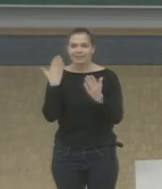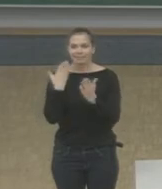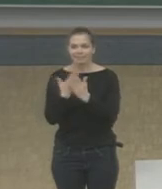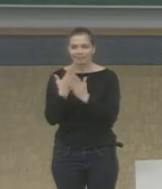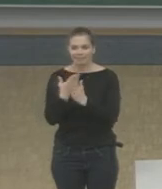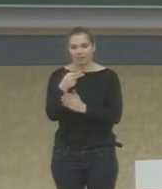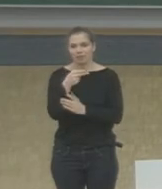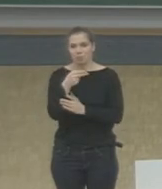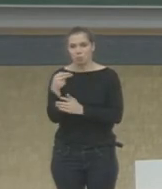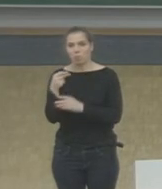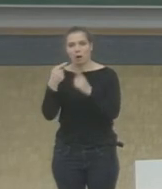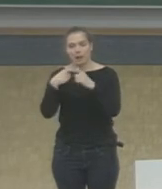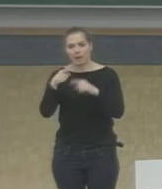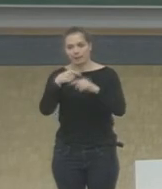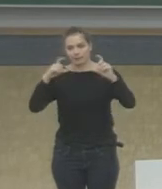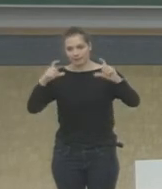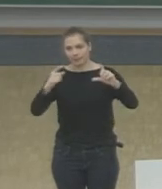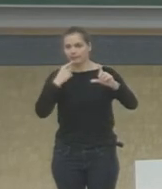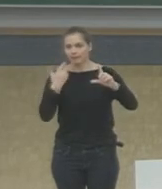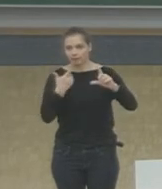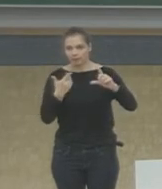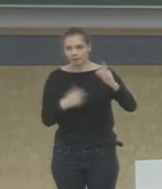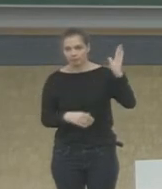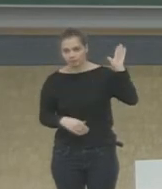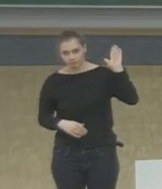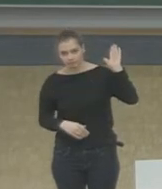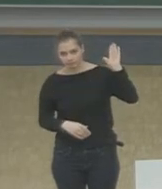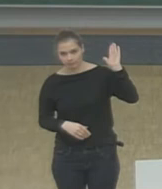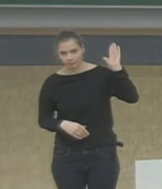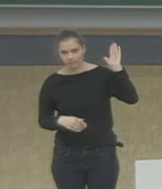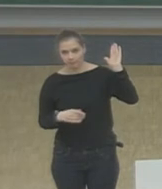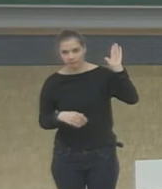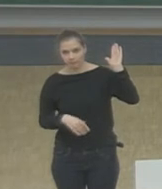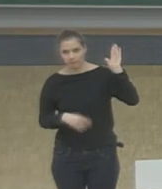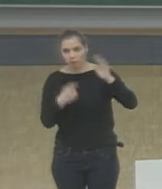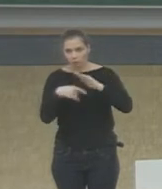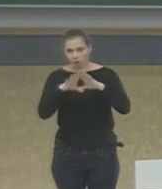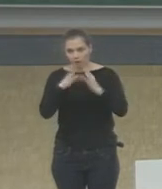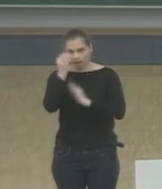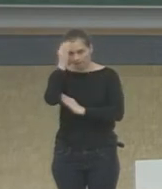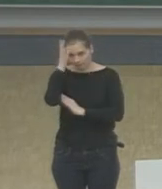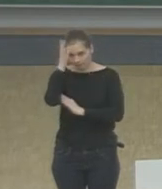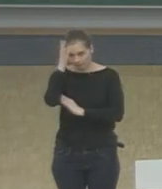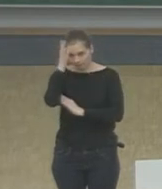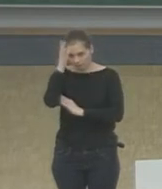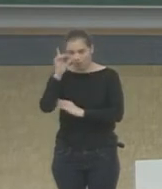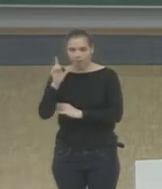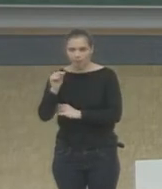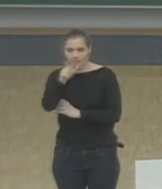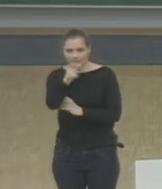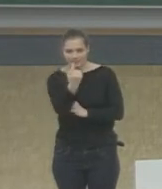Humboldt etwa an anderer Stelle, dass durch die Allgemeinbildung die Kräfte, das heißt der Mensch selbst,